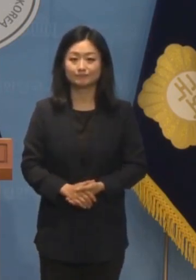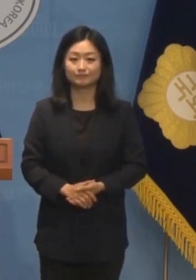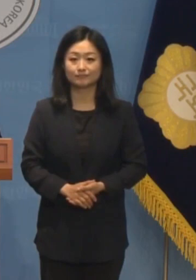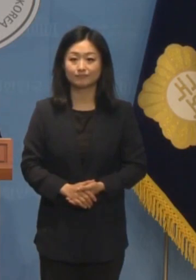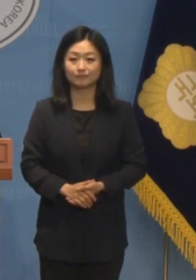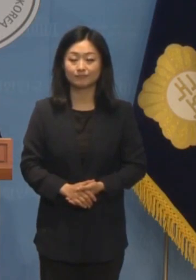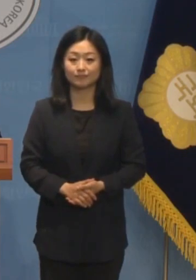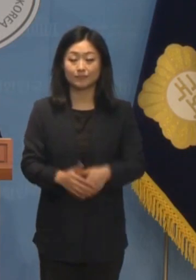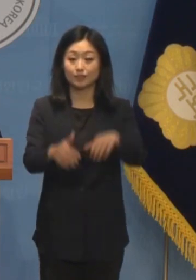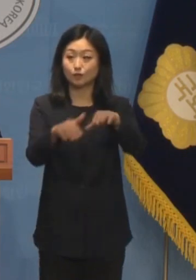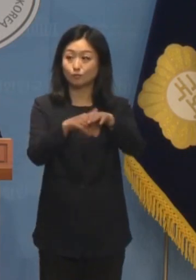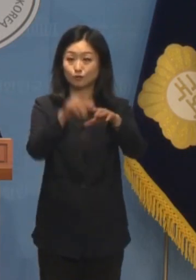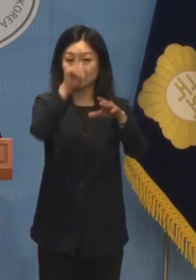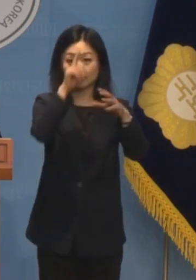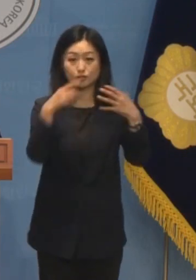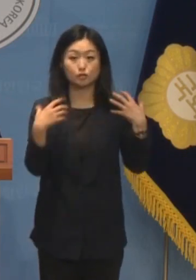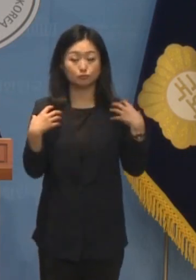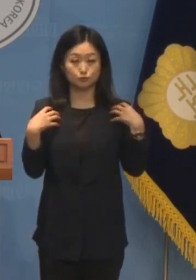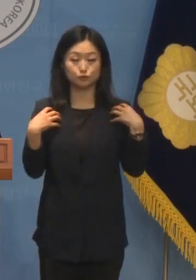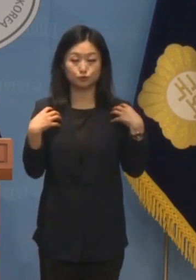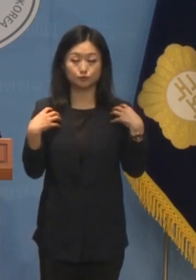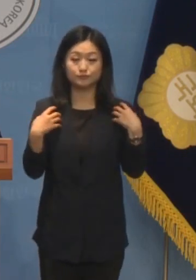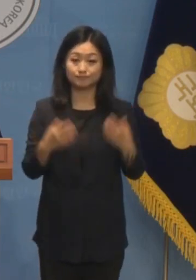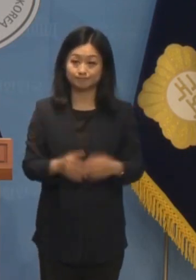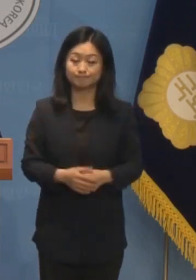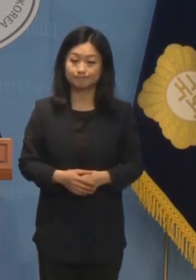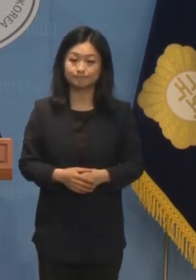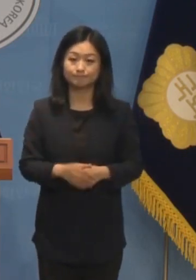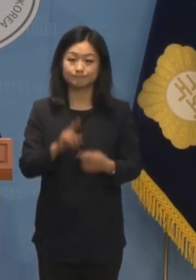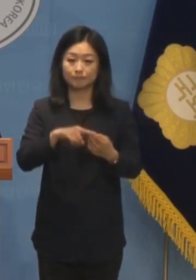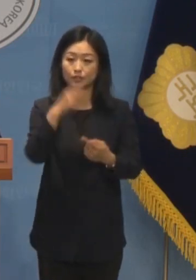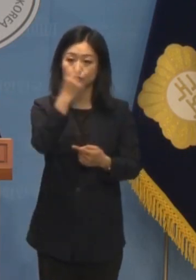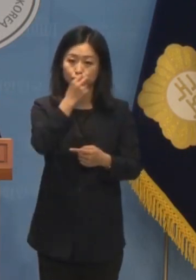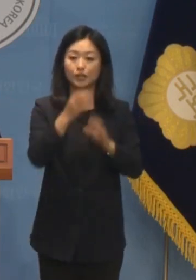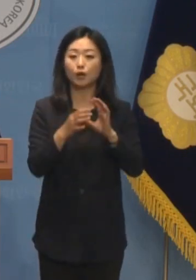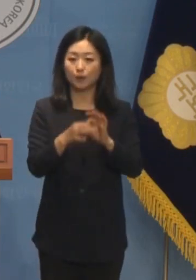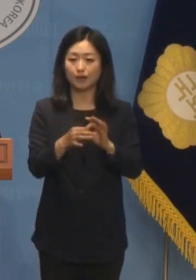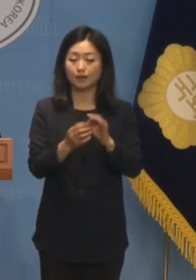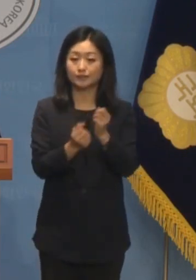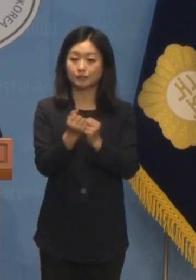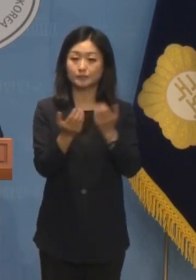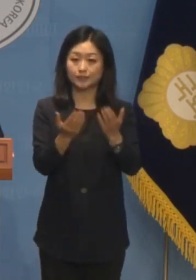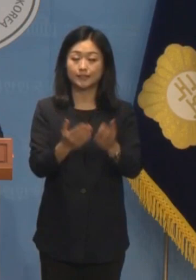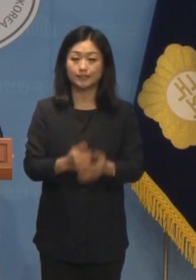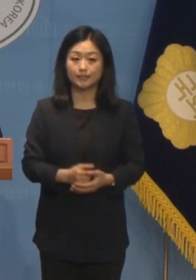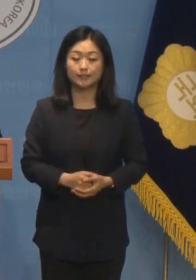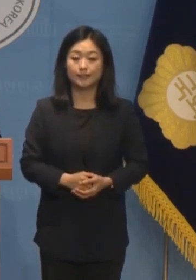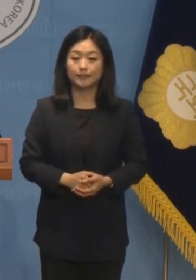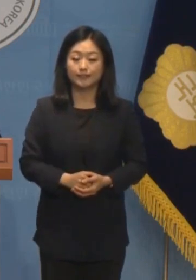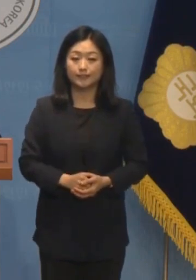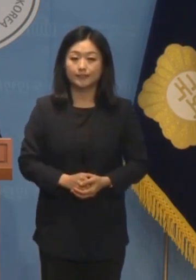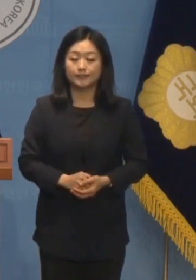먼저 문재인 정부 전 정권에 대한 수사와 관련해서 먼저 한 말씀 드리겠습니다.